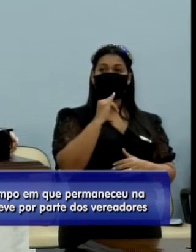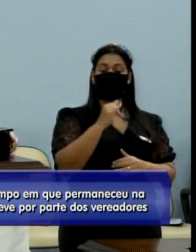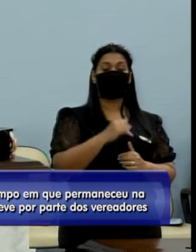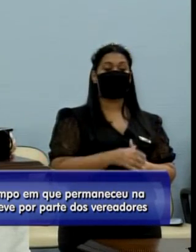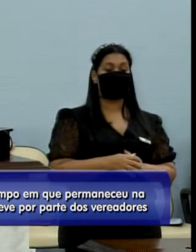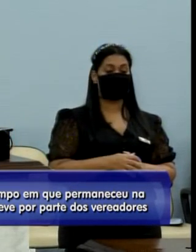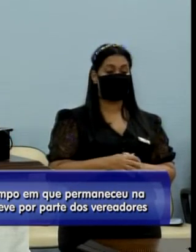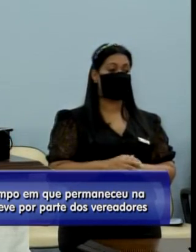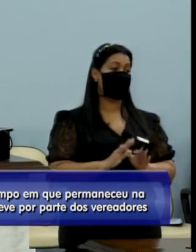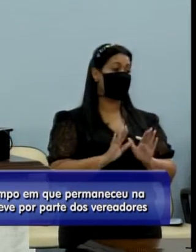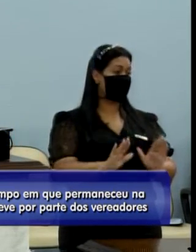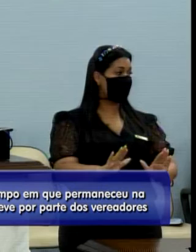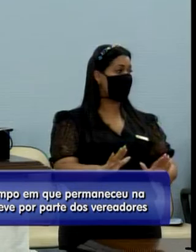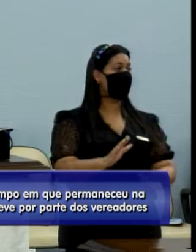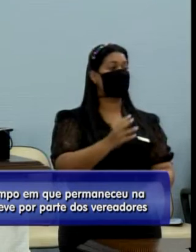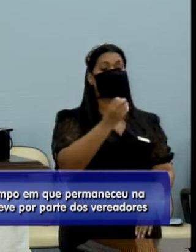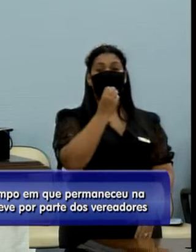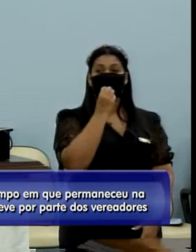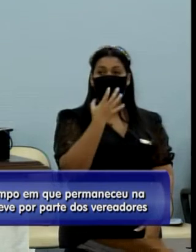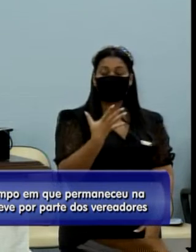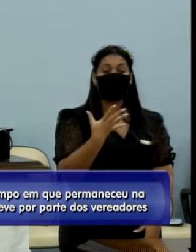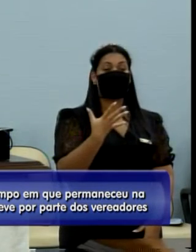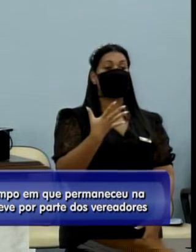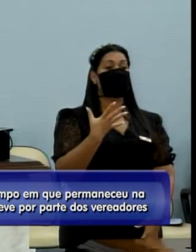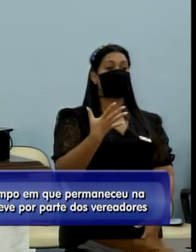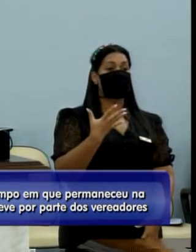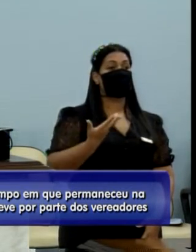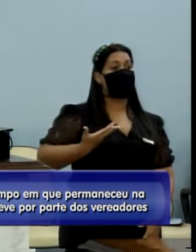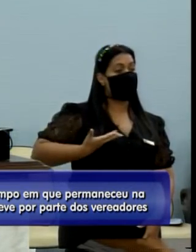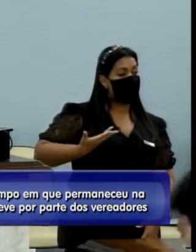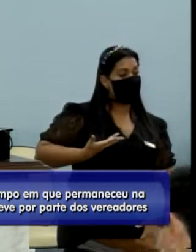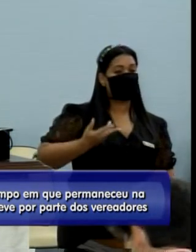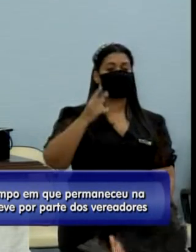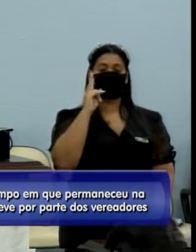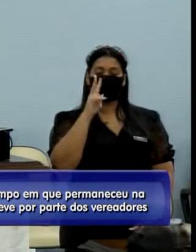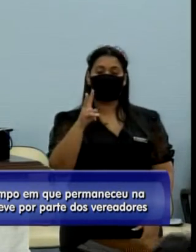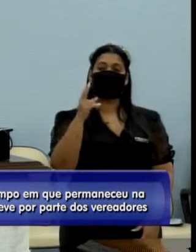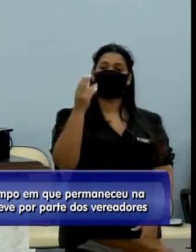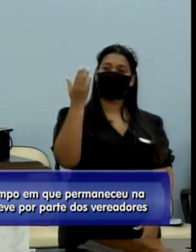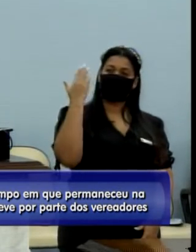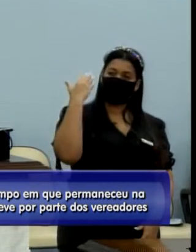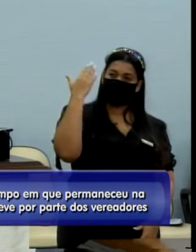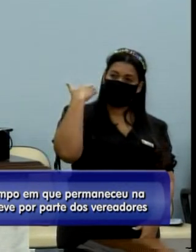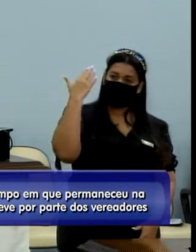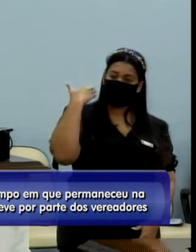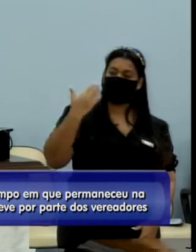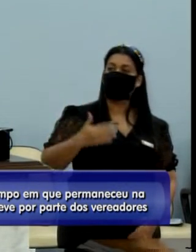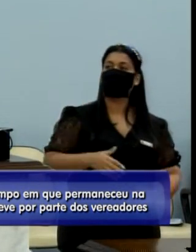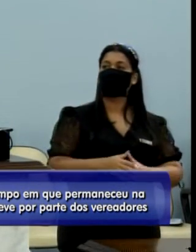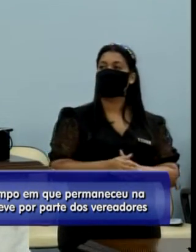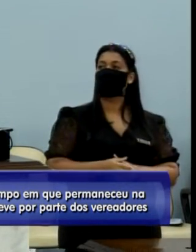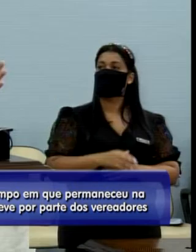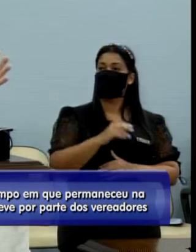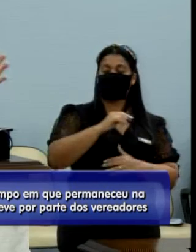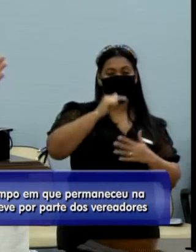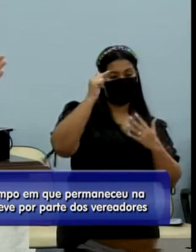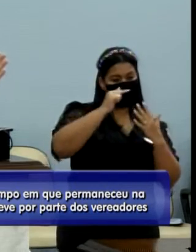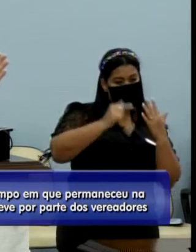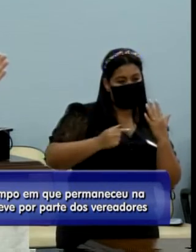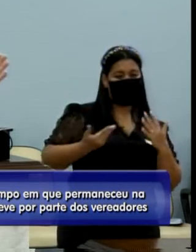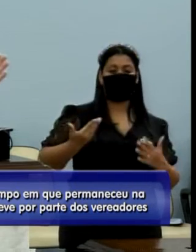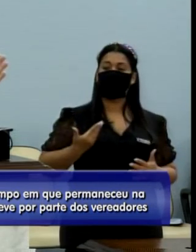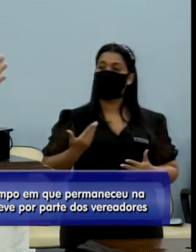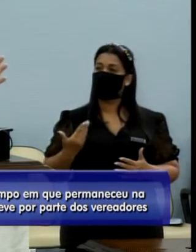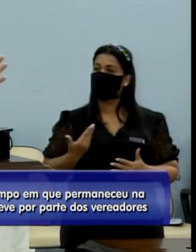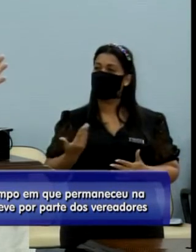Mas valeu a pena para rever os amigos antigos que a gente fez aqui vários amigos não